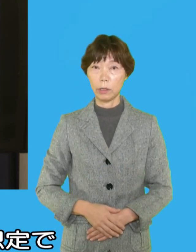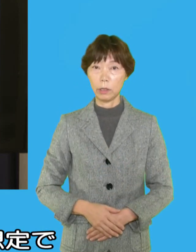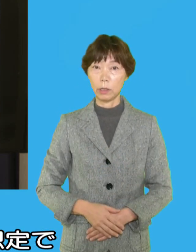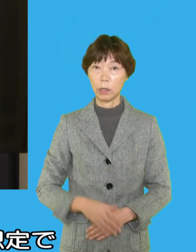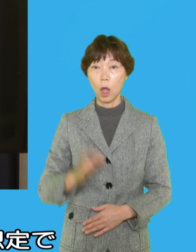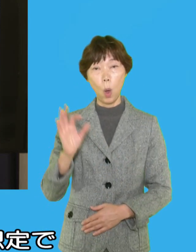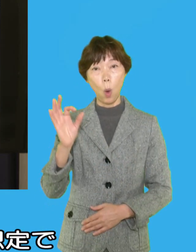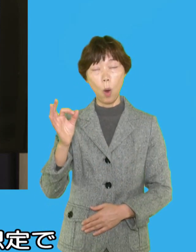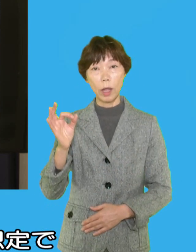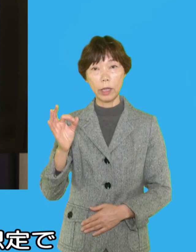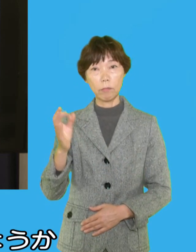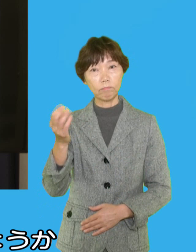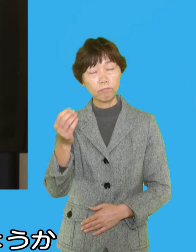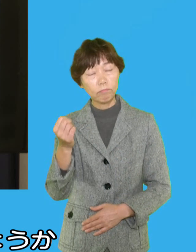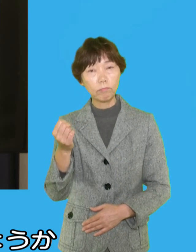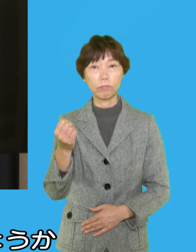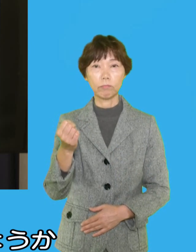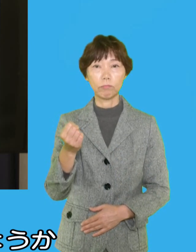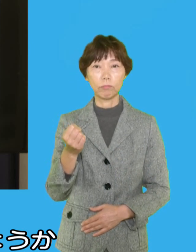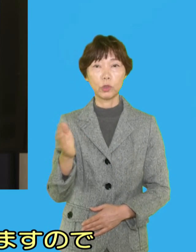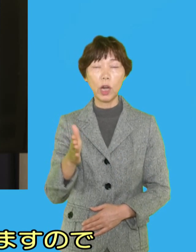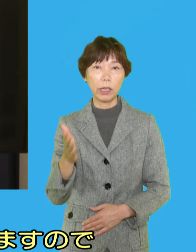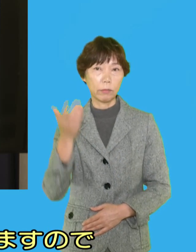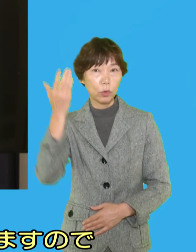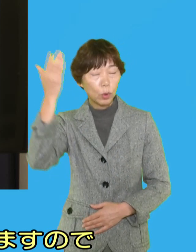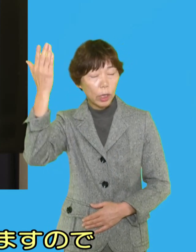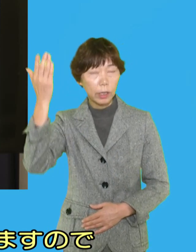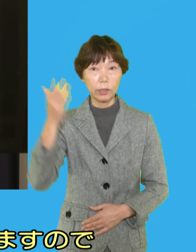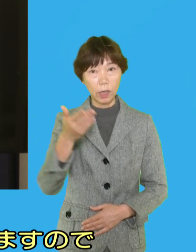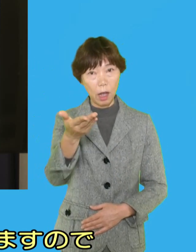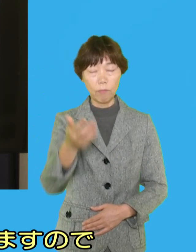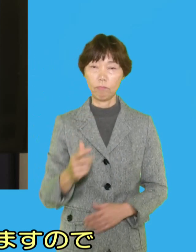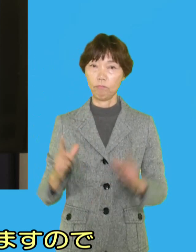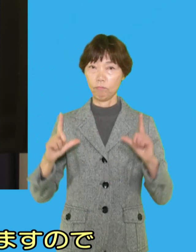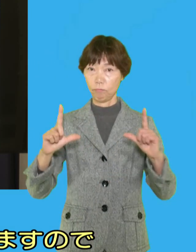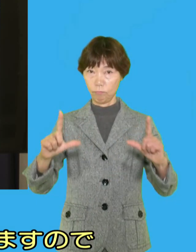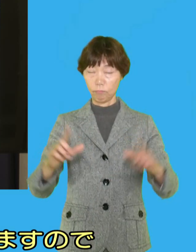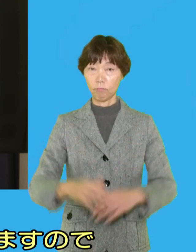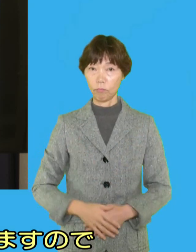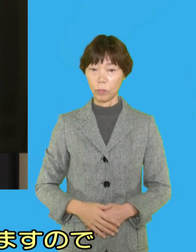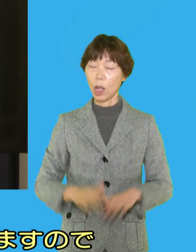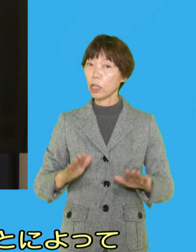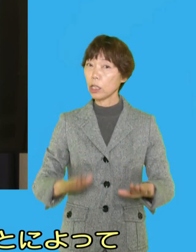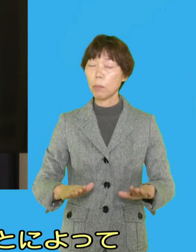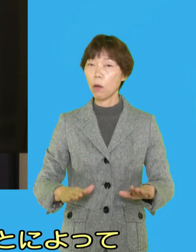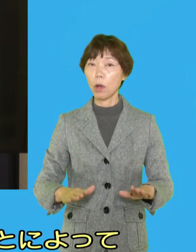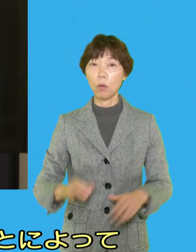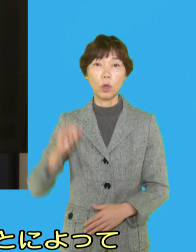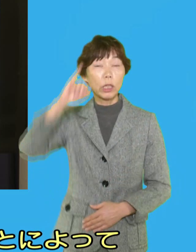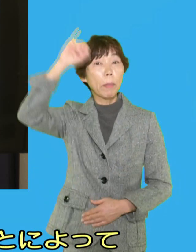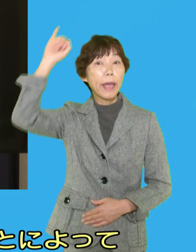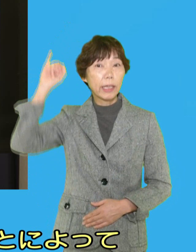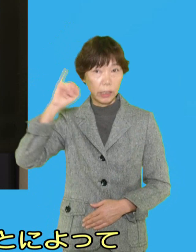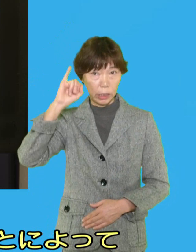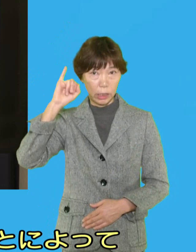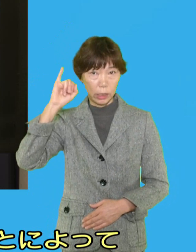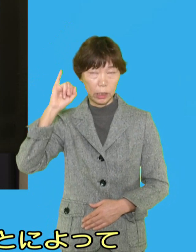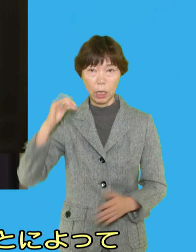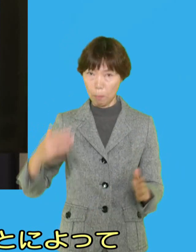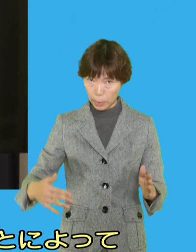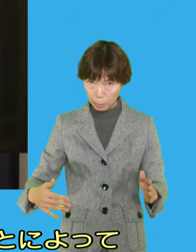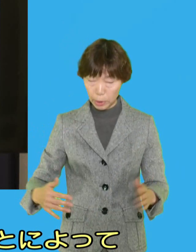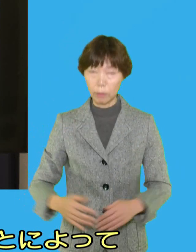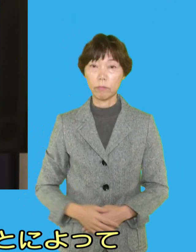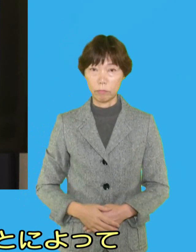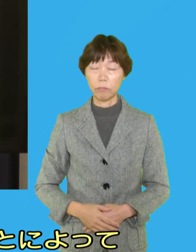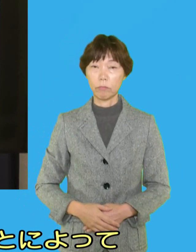お金がかかるという想定でこれは組まれているんでしょうか。 いや、これはまだイメージとして挙げてますので、実際にどういう機能をど